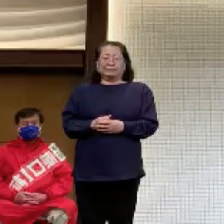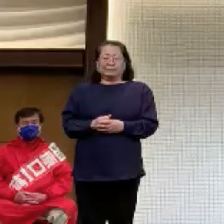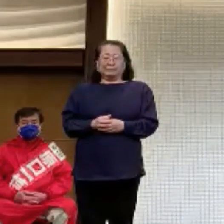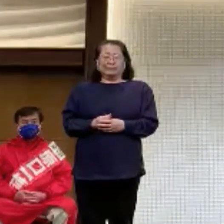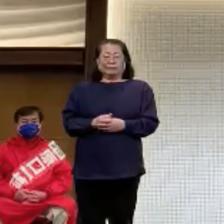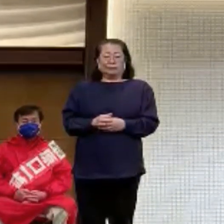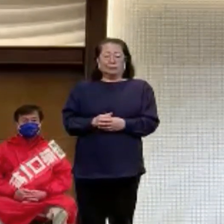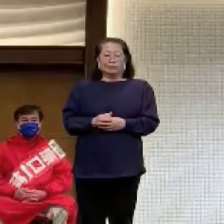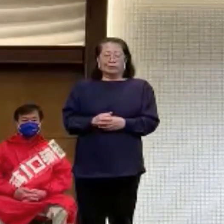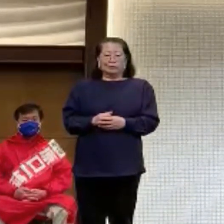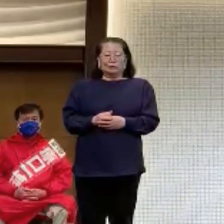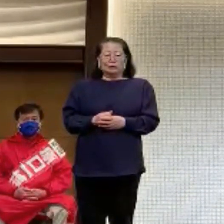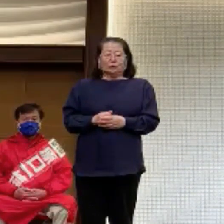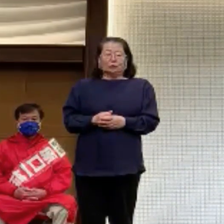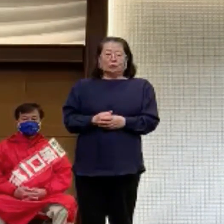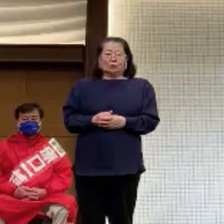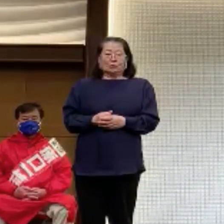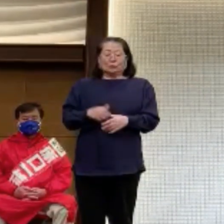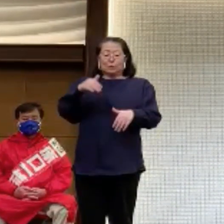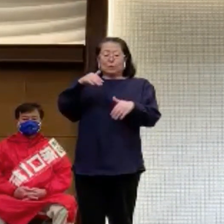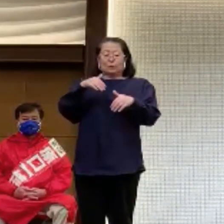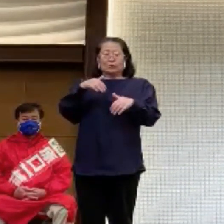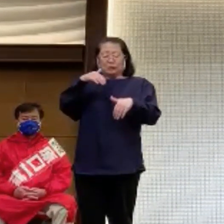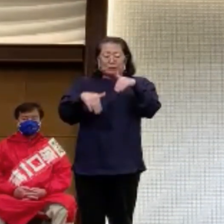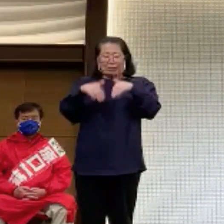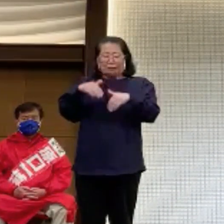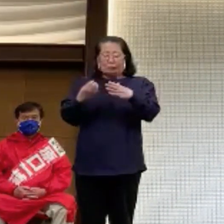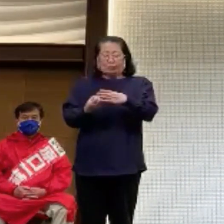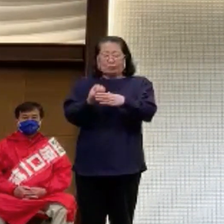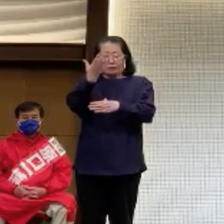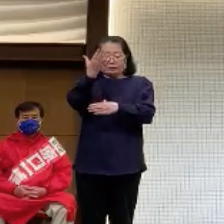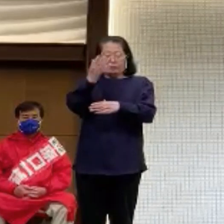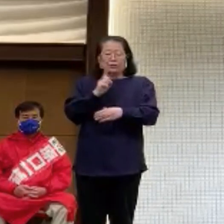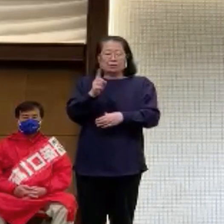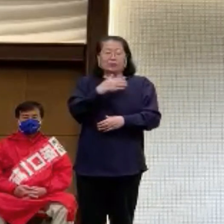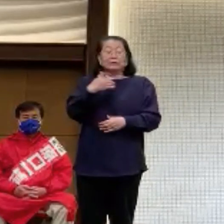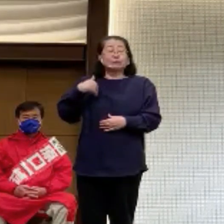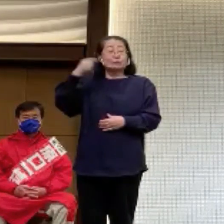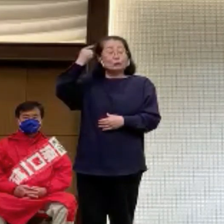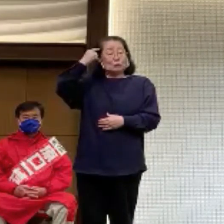それもこれもこの戦いに勝ってからこそでございます。